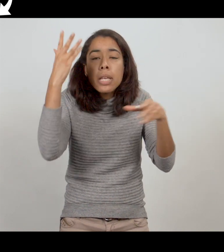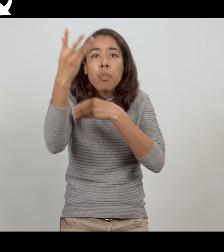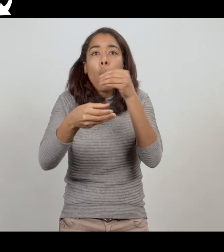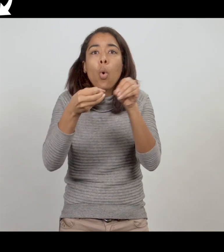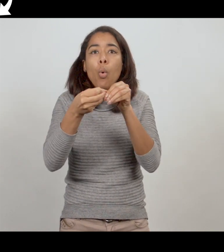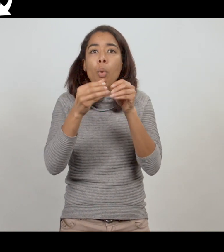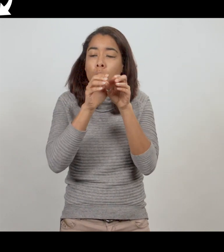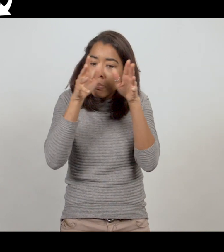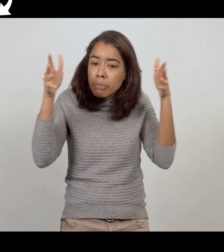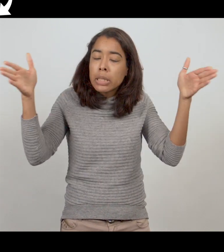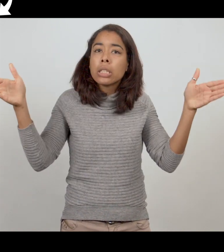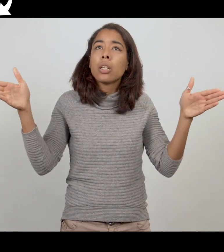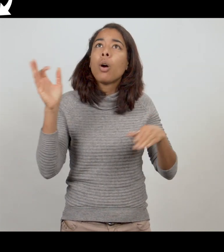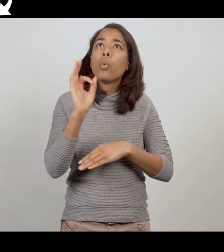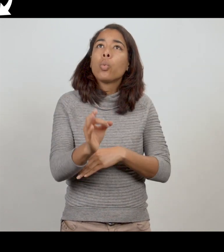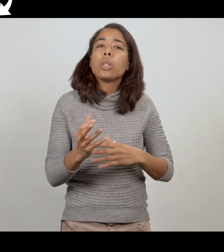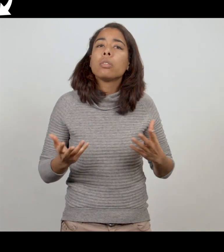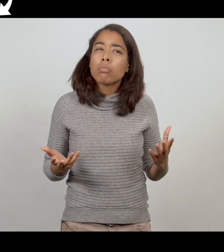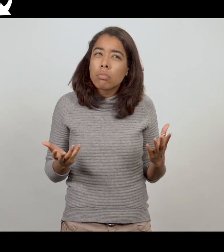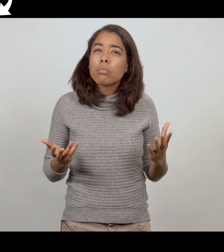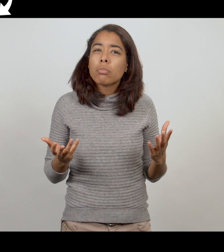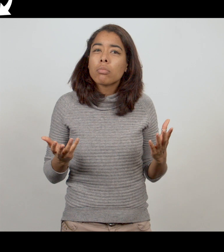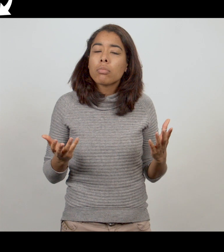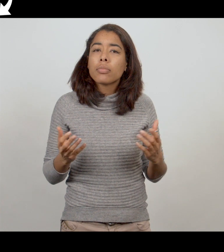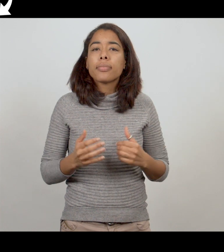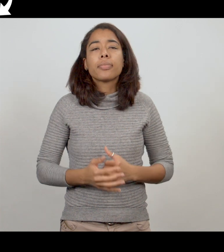pourquoi pas pour le reste du monde ?»